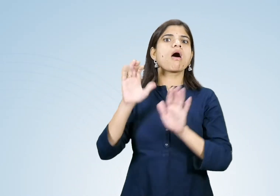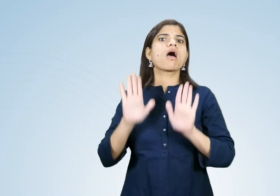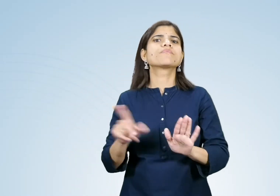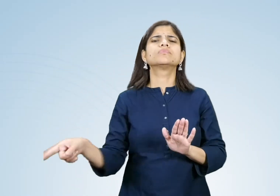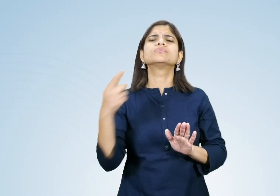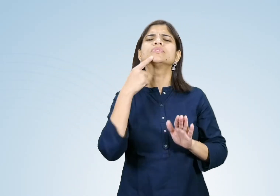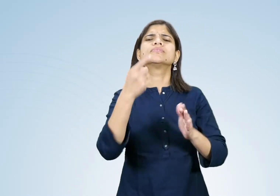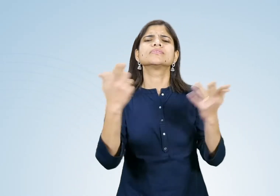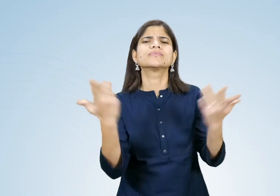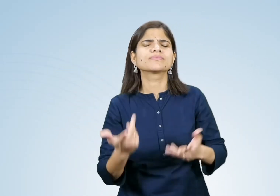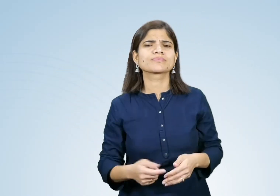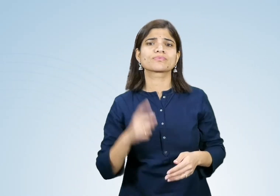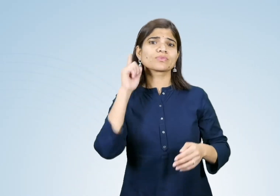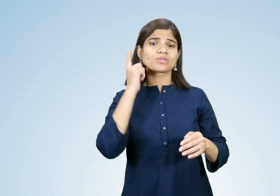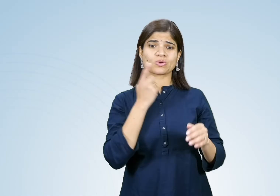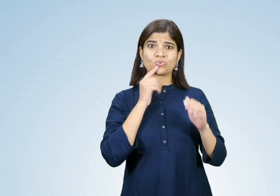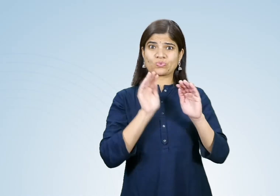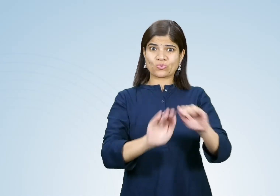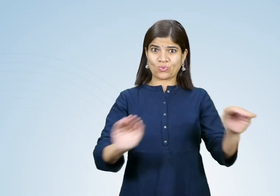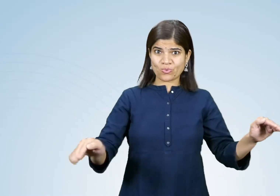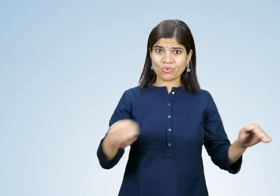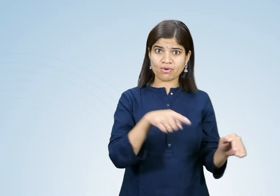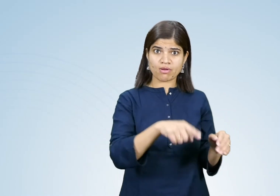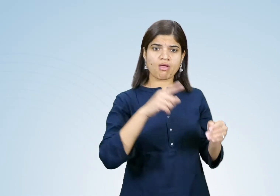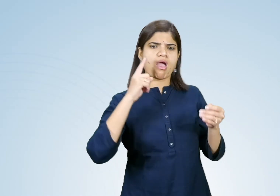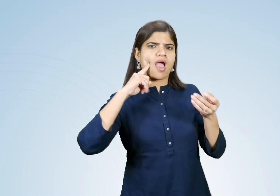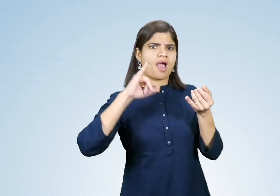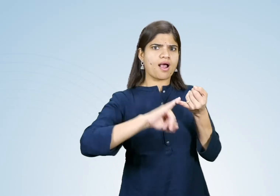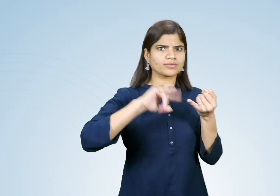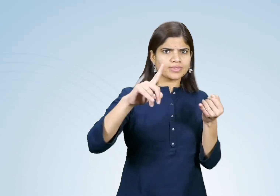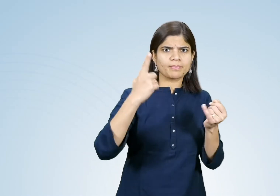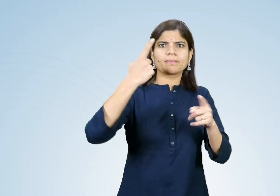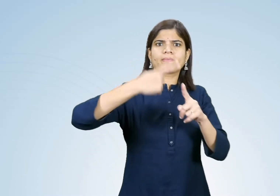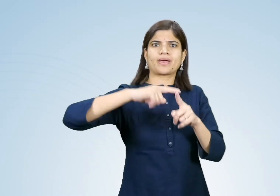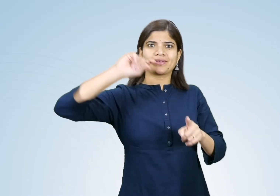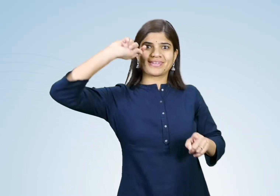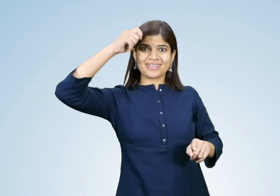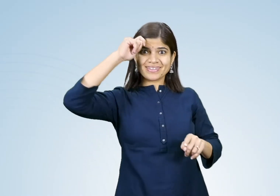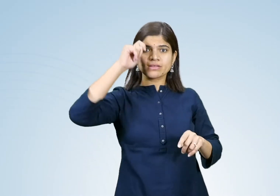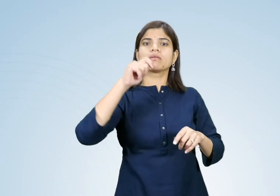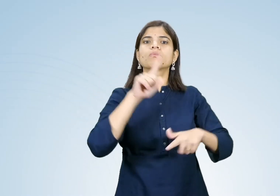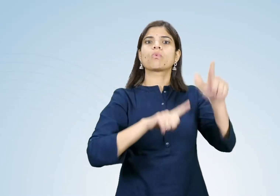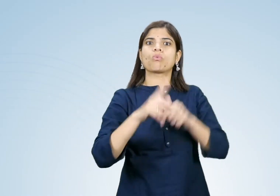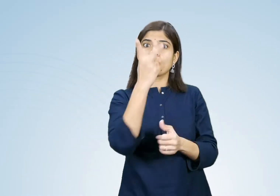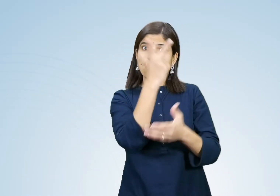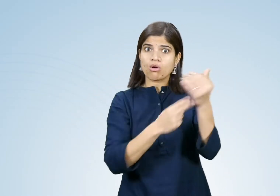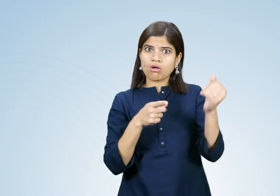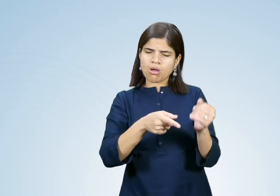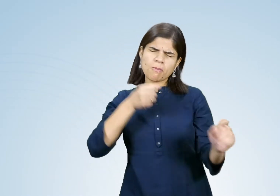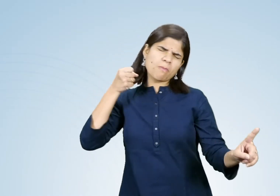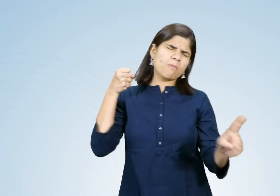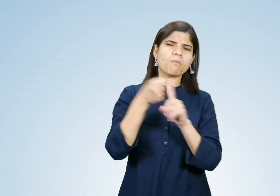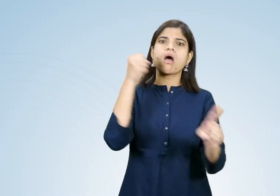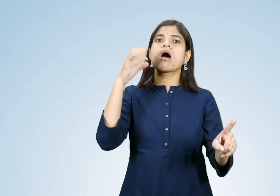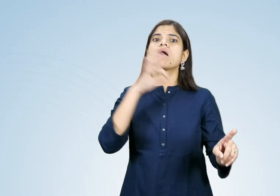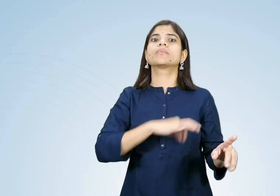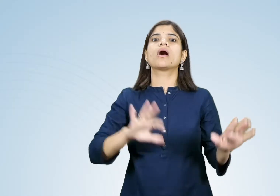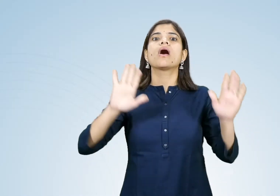शोधकर्ताओं ने शोध में पाया है कि यदि बधिर बच्चे को सांकेतिक भाषा व अंग्रेजी भाषा दोनों का प्रयोग करके पढ़ाया जाए तो इसका